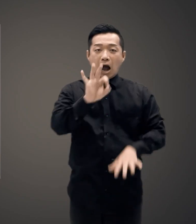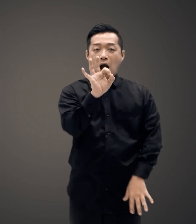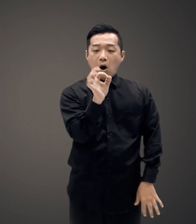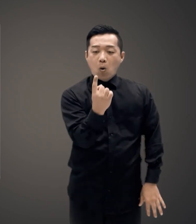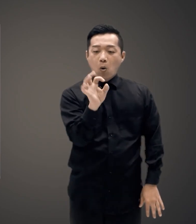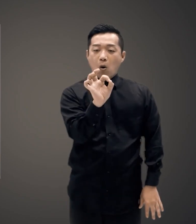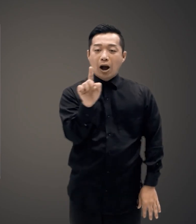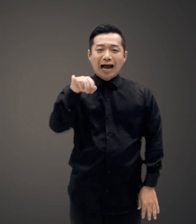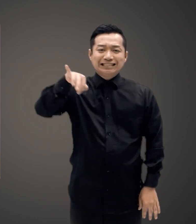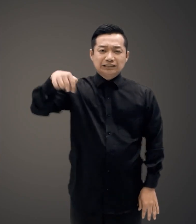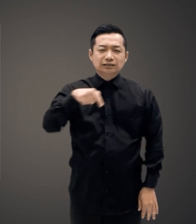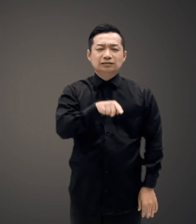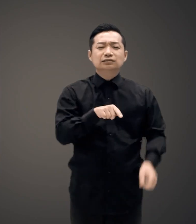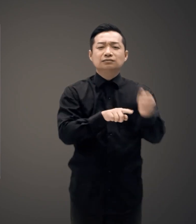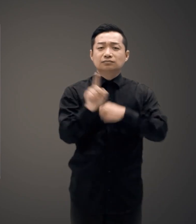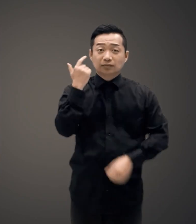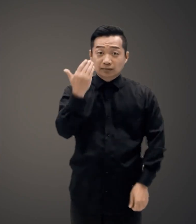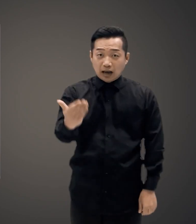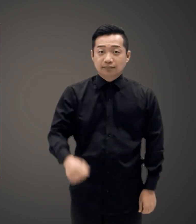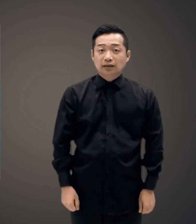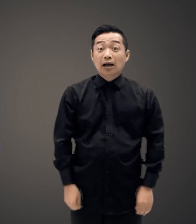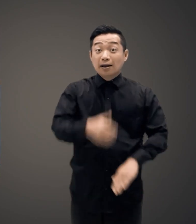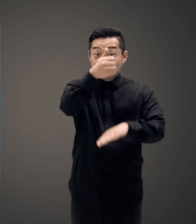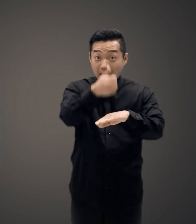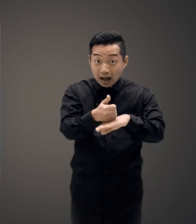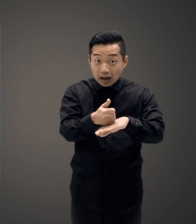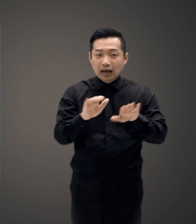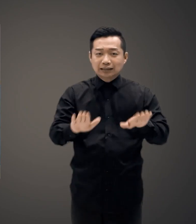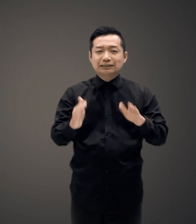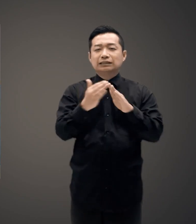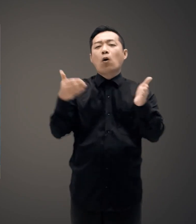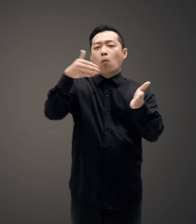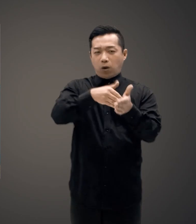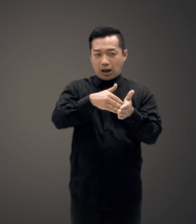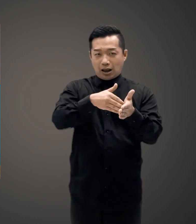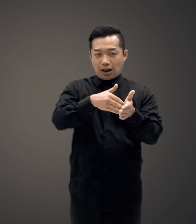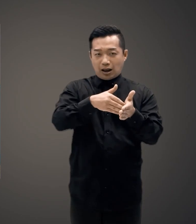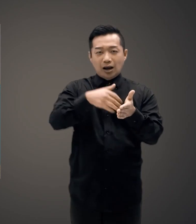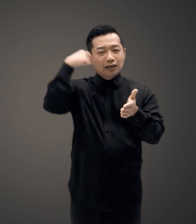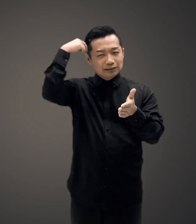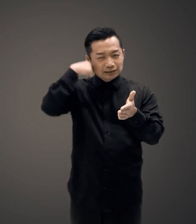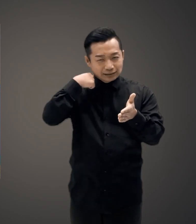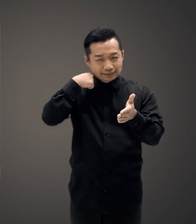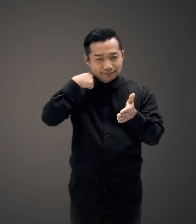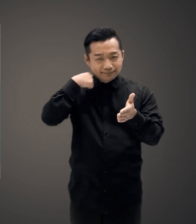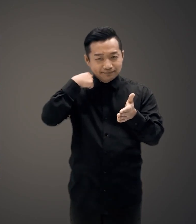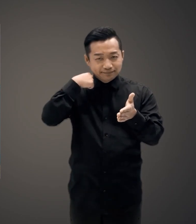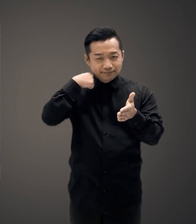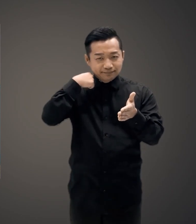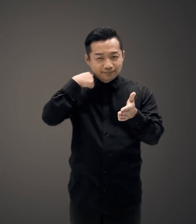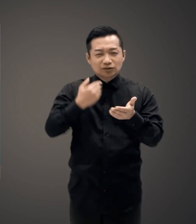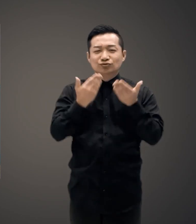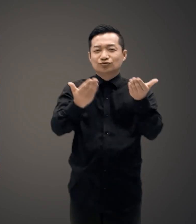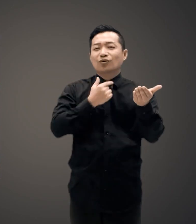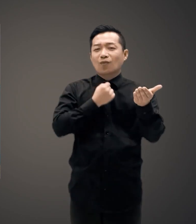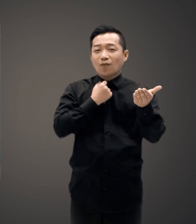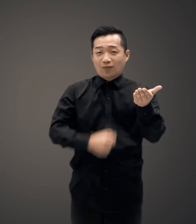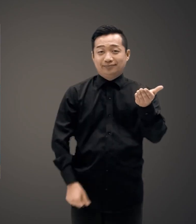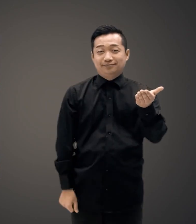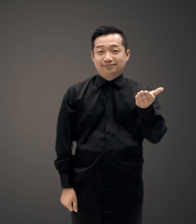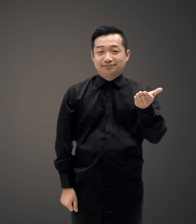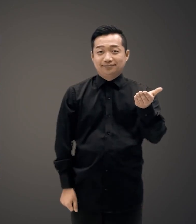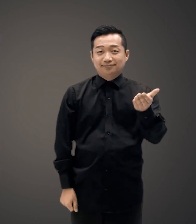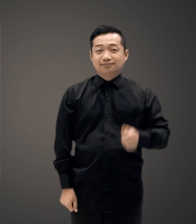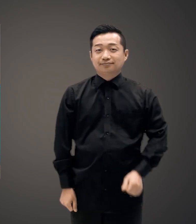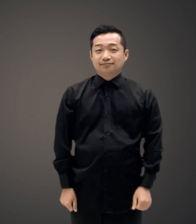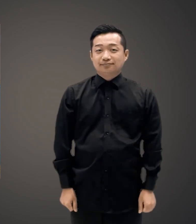어떤 의미인가요? 이제 마지막 장면 이제 집에 왔다 이러는 느낌이 들었으면